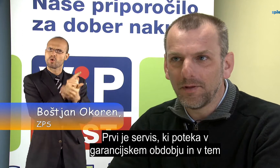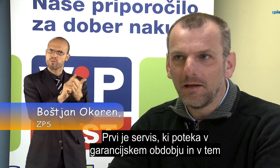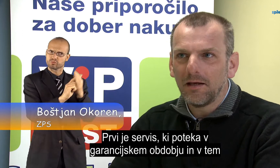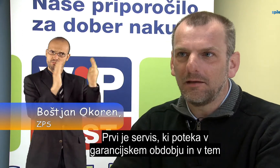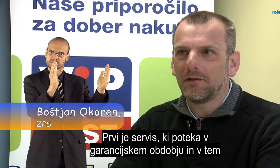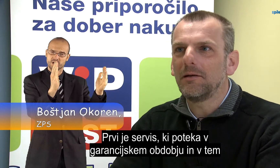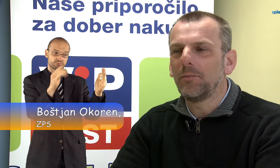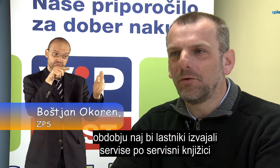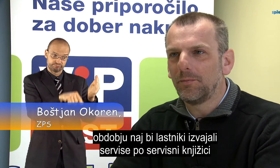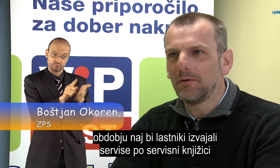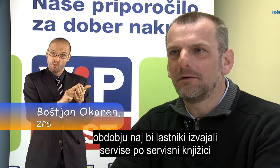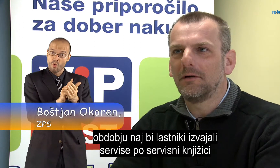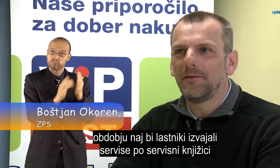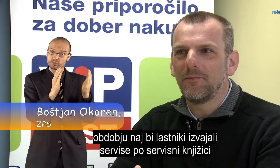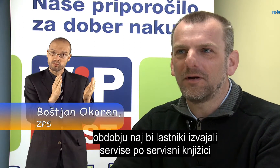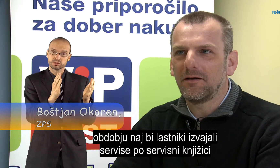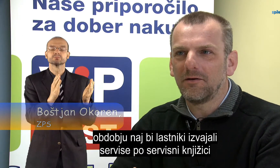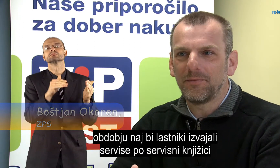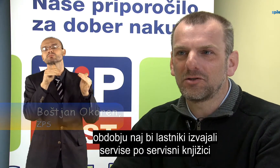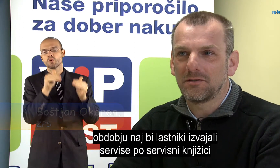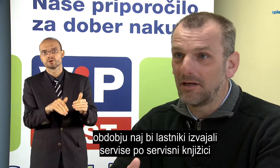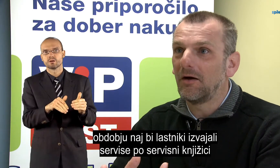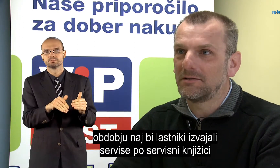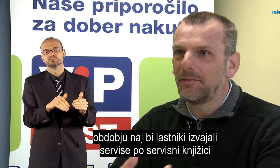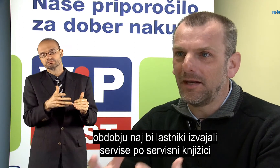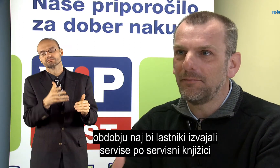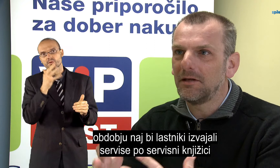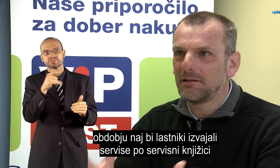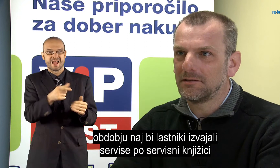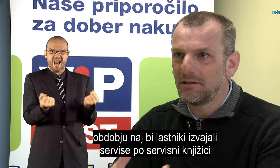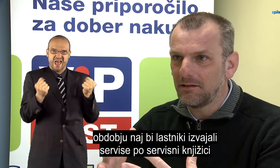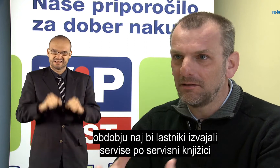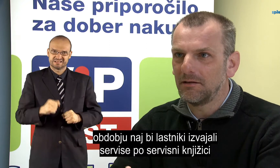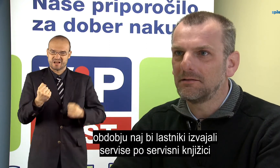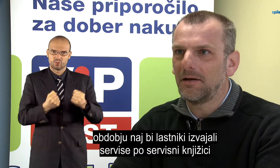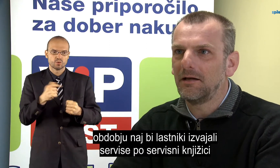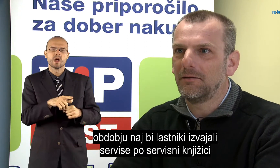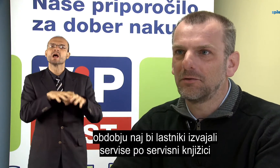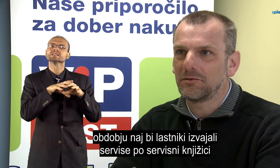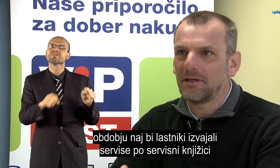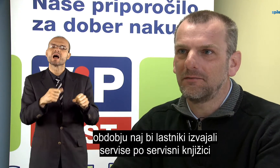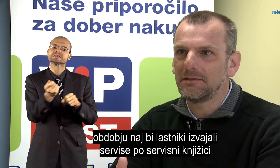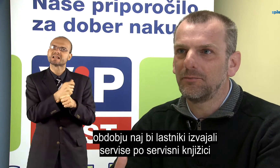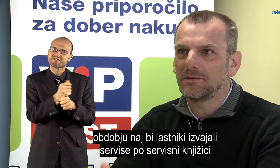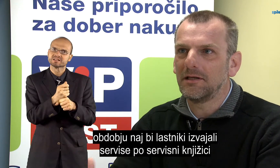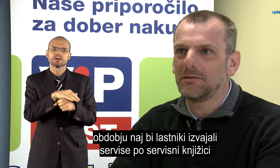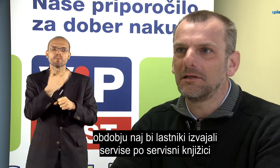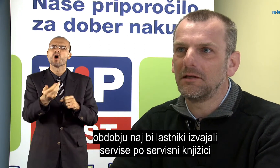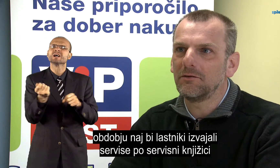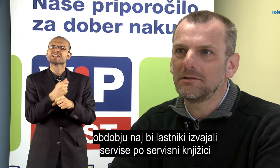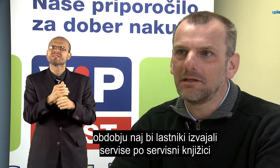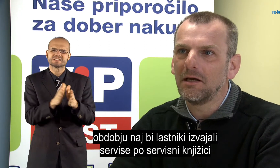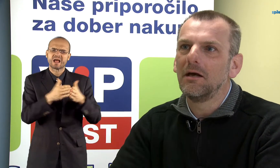obdobju, in v tem obdobju morajo oziroma naj bi lastniki izvajali servise po